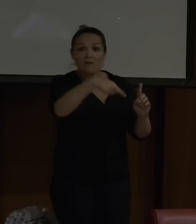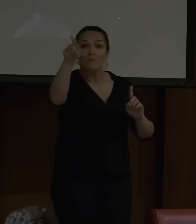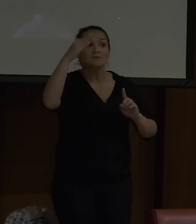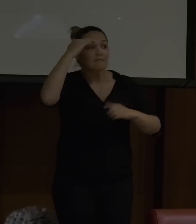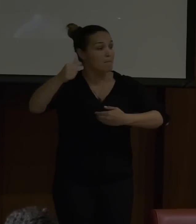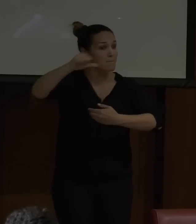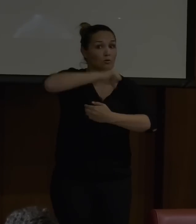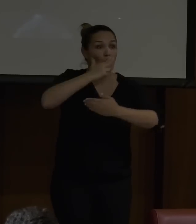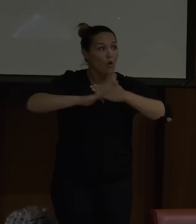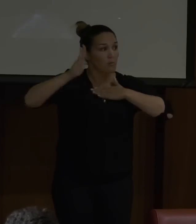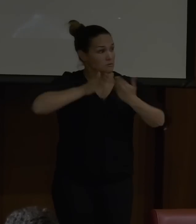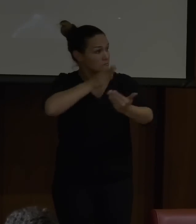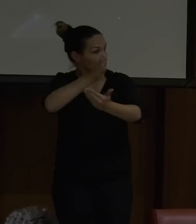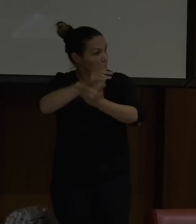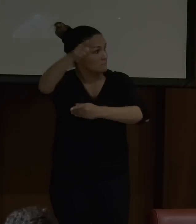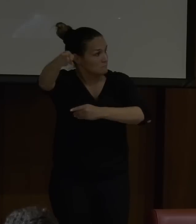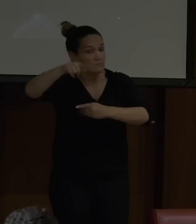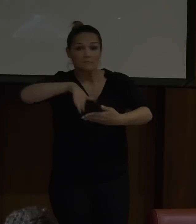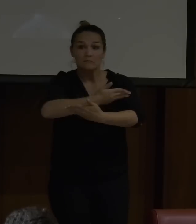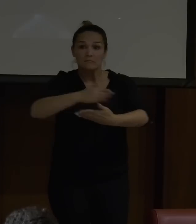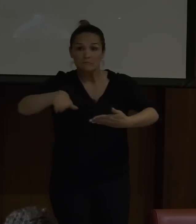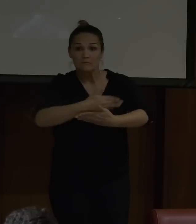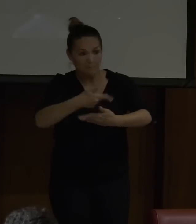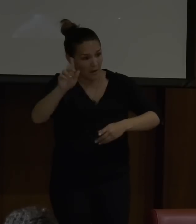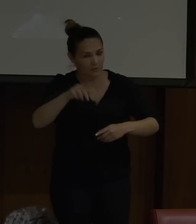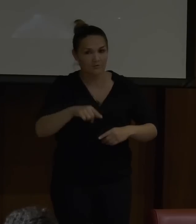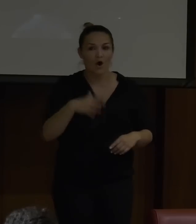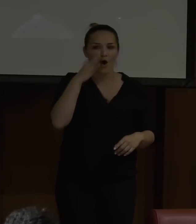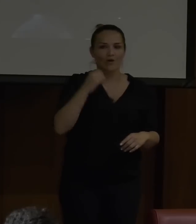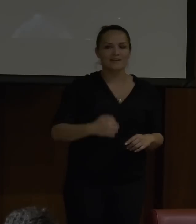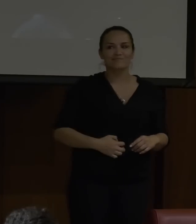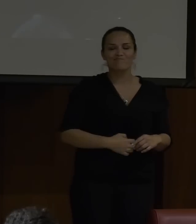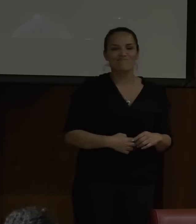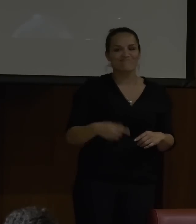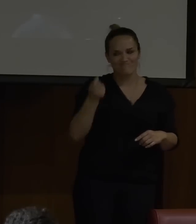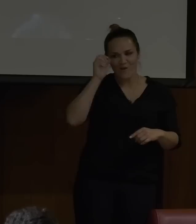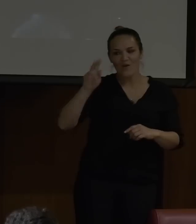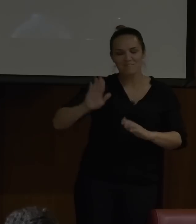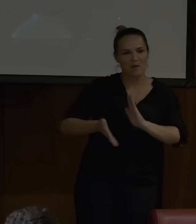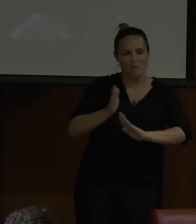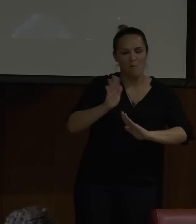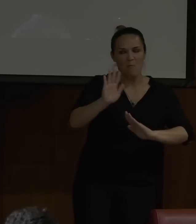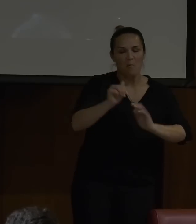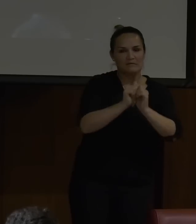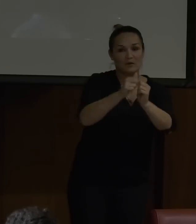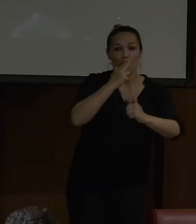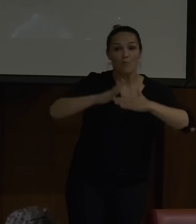bautizo. Leandro se despidió de Matilde, pero ya llevaba el ardorcito en el estómago. Al final de la tarde de ese mismo